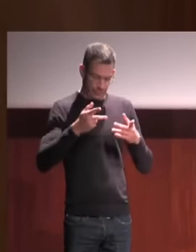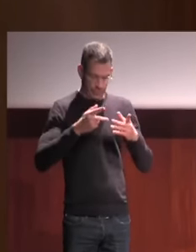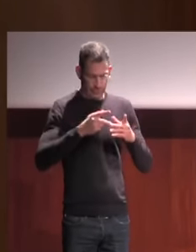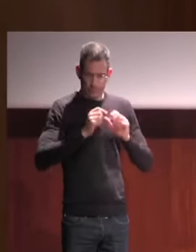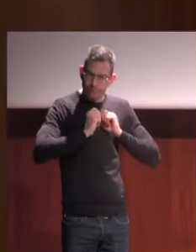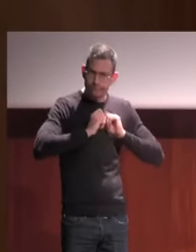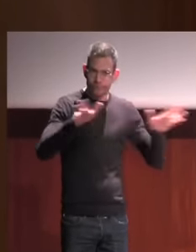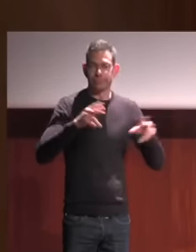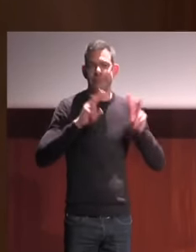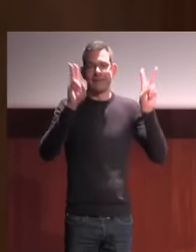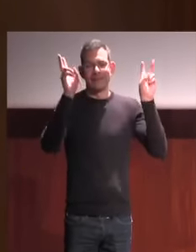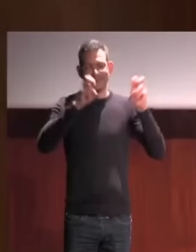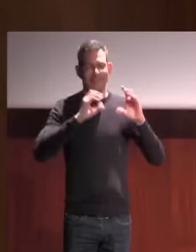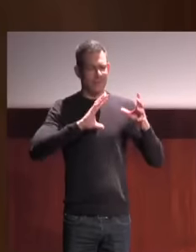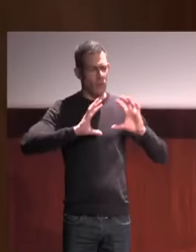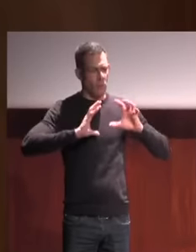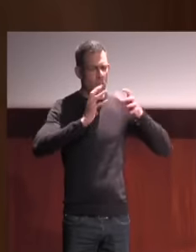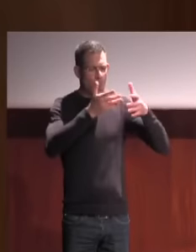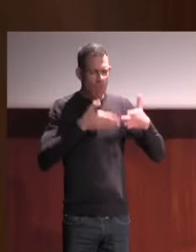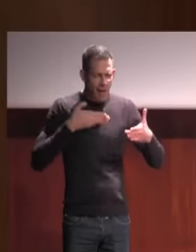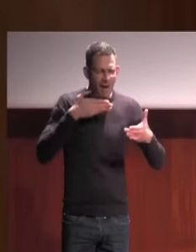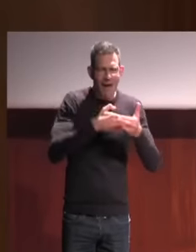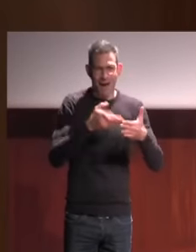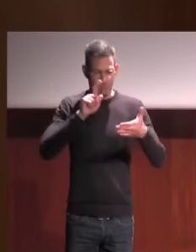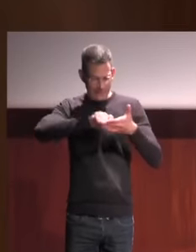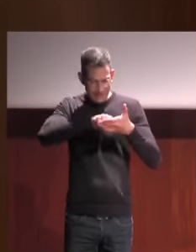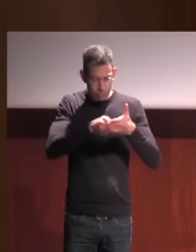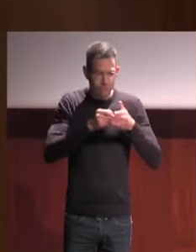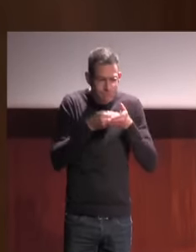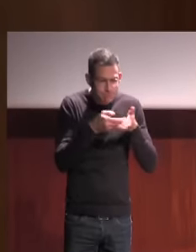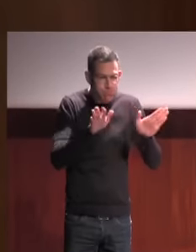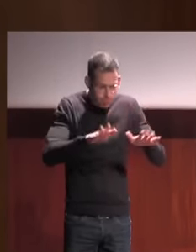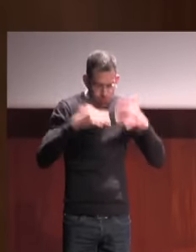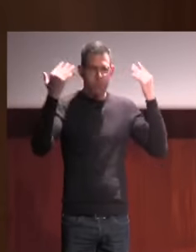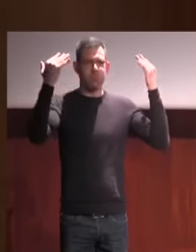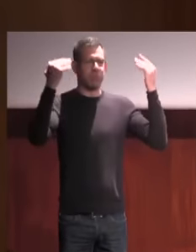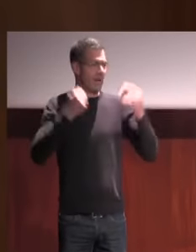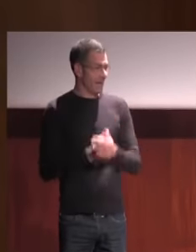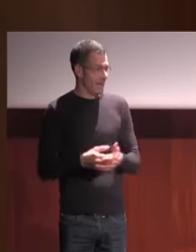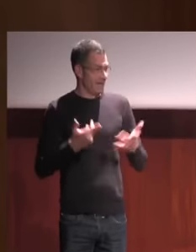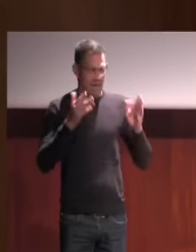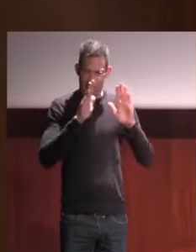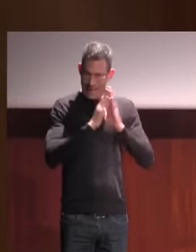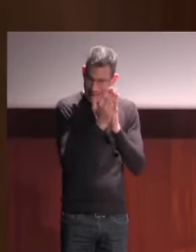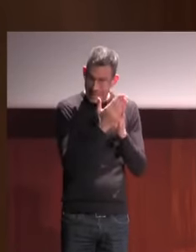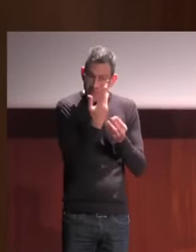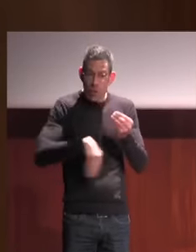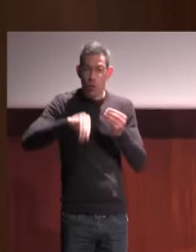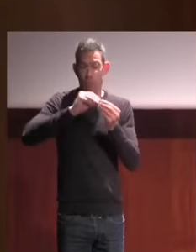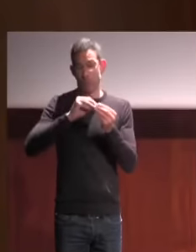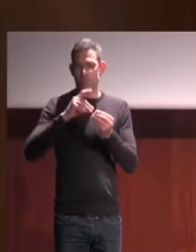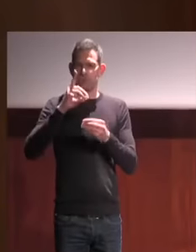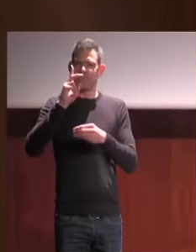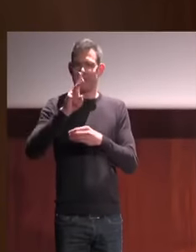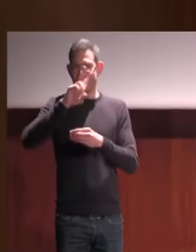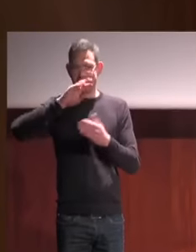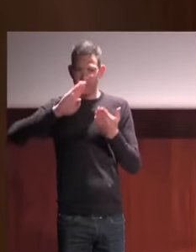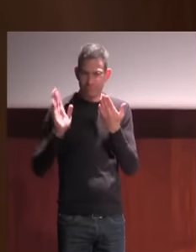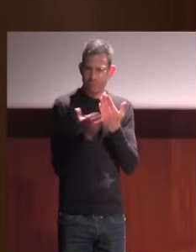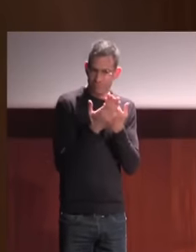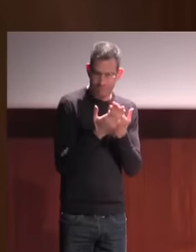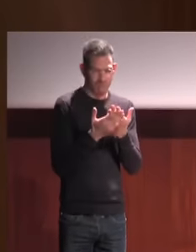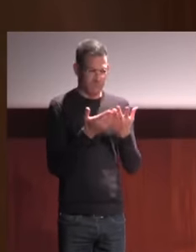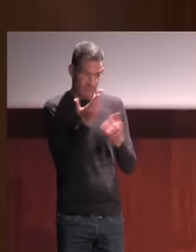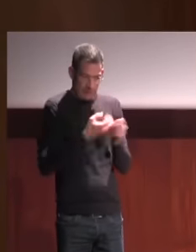monde » aux Eyes Éditions, sous la forme d'un livre augmenté, créant ainsi une œuvre multimodale,